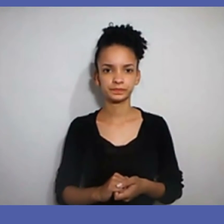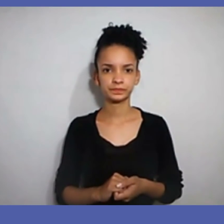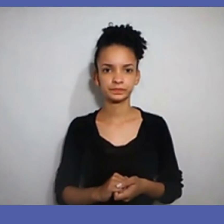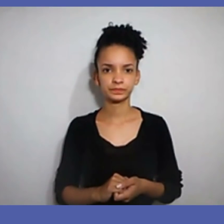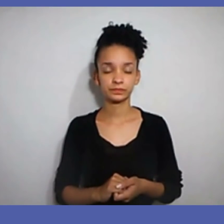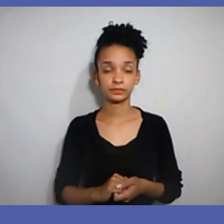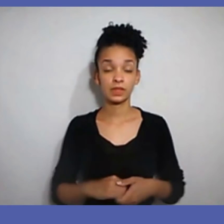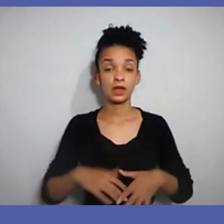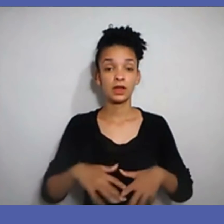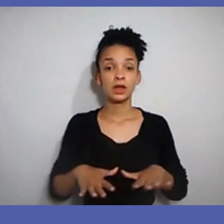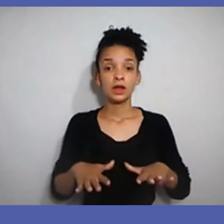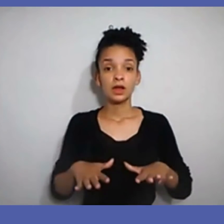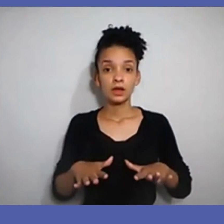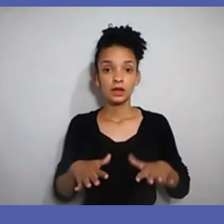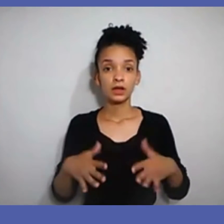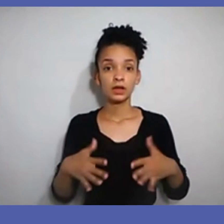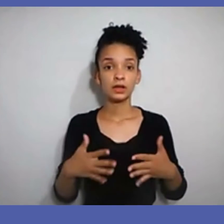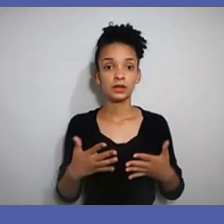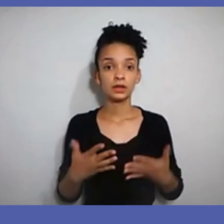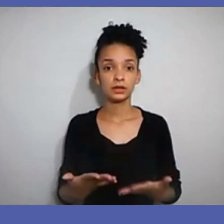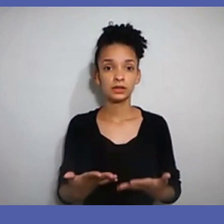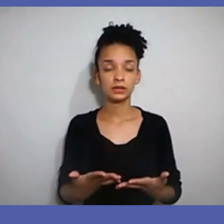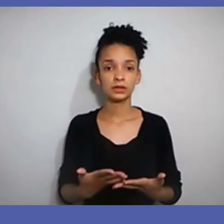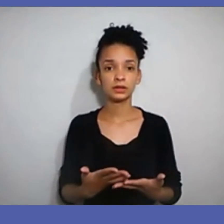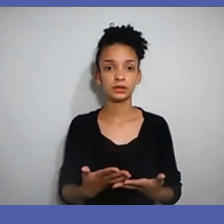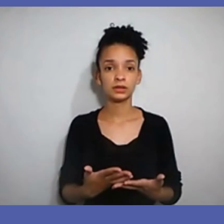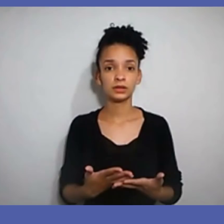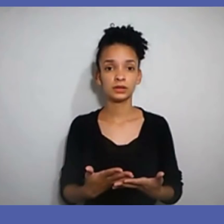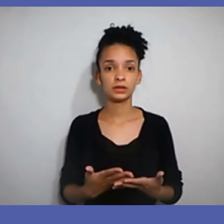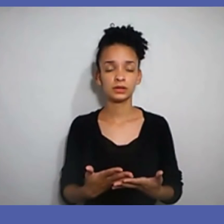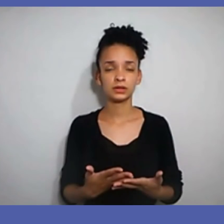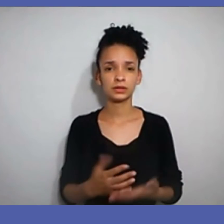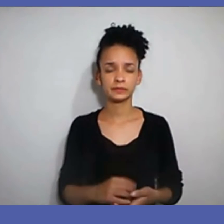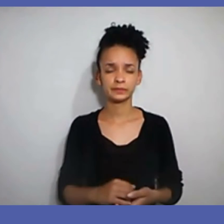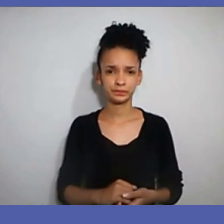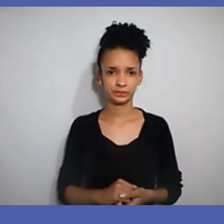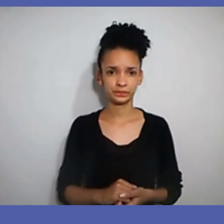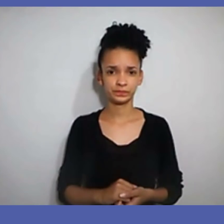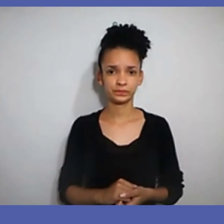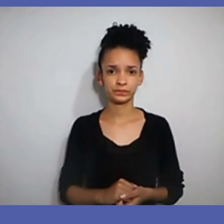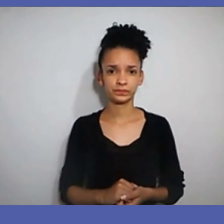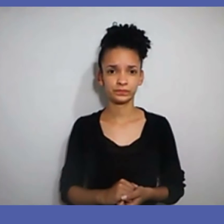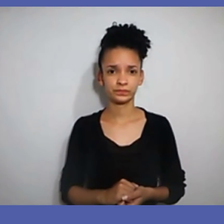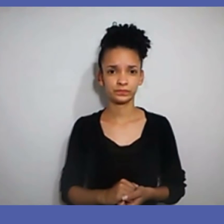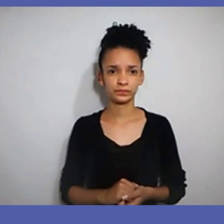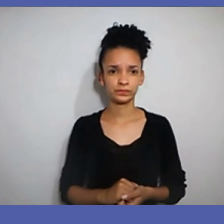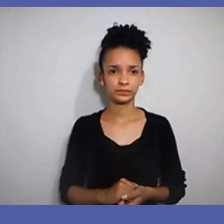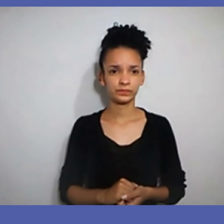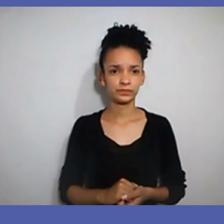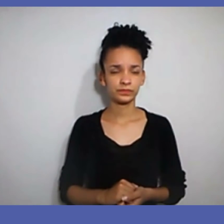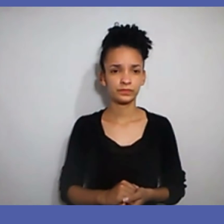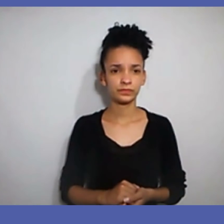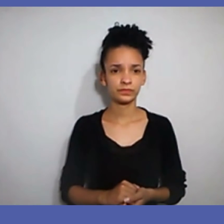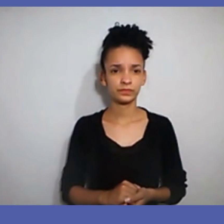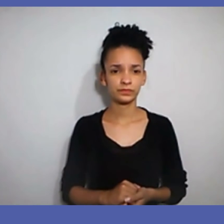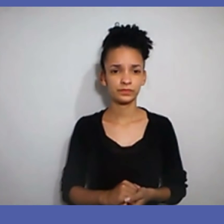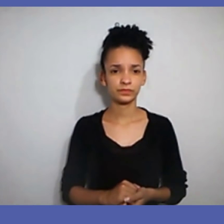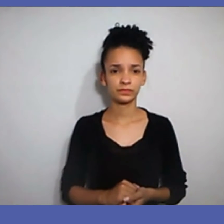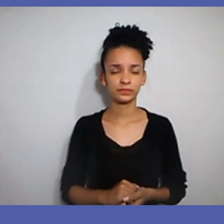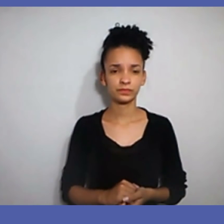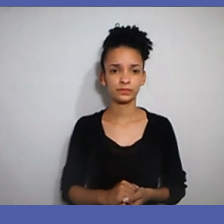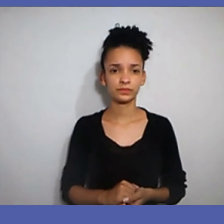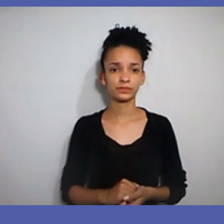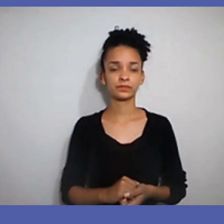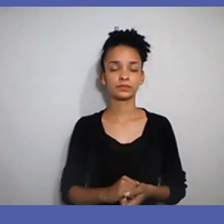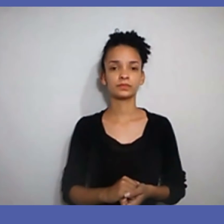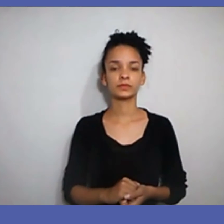criar ídolos para si, ídolos, o Deus da agricultura, começa a adorar Deus da agricultura para